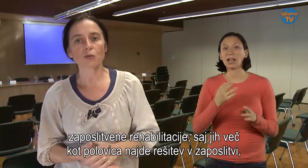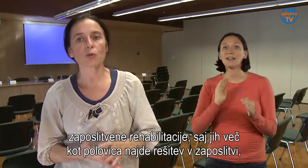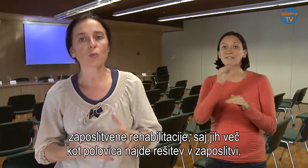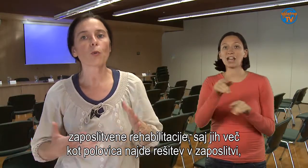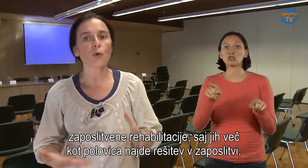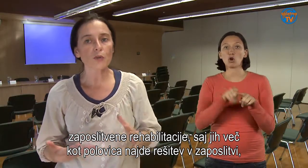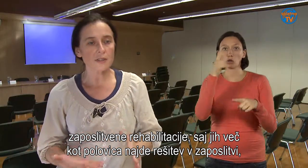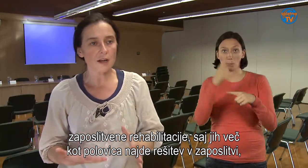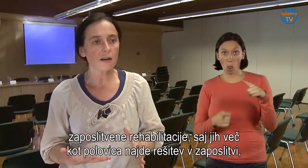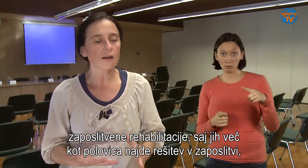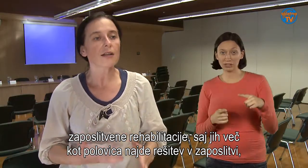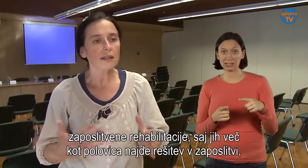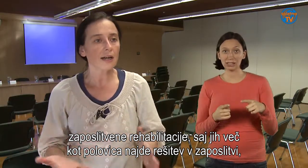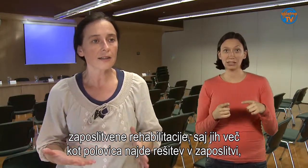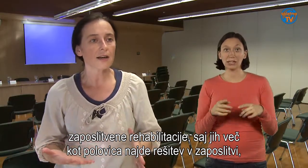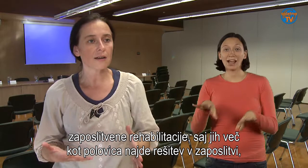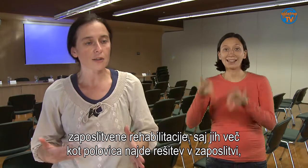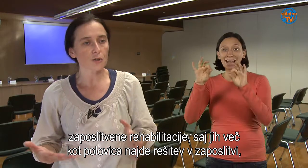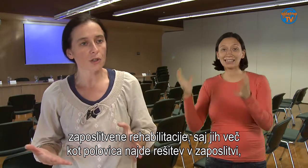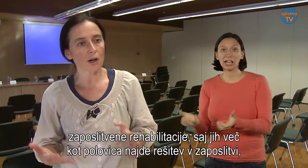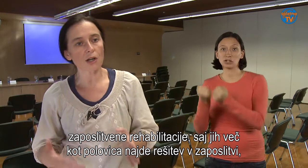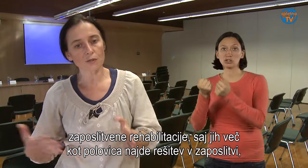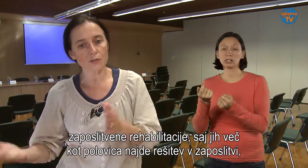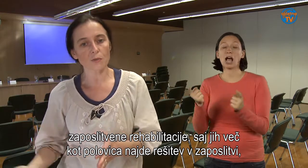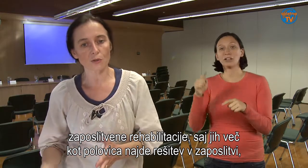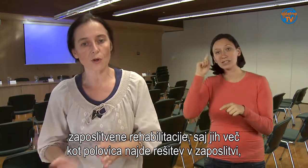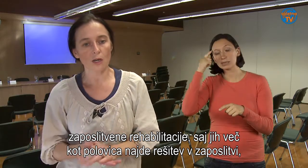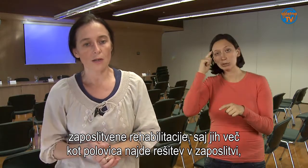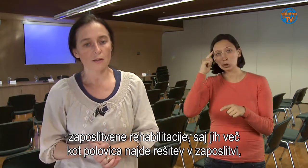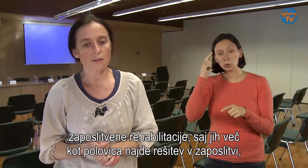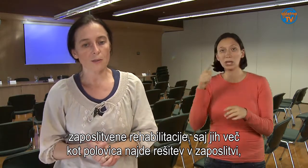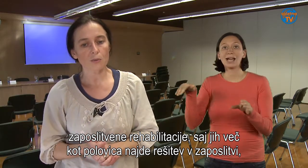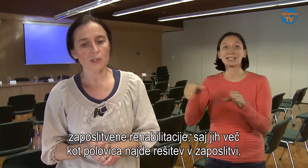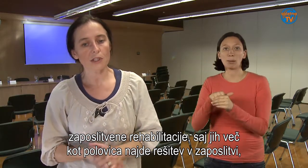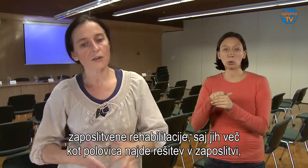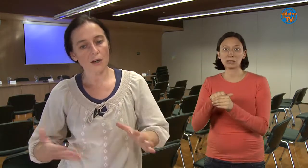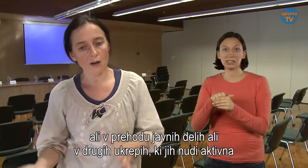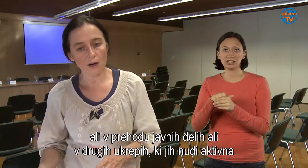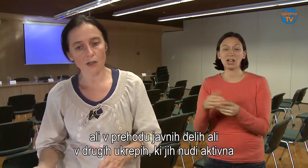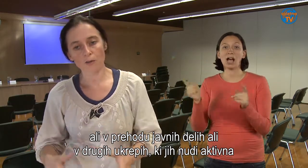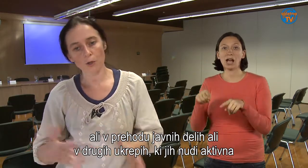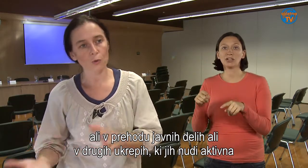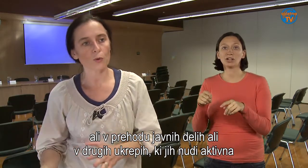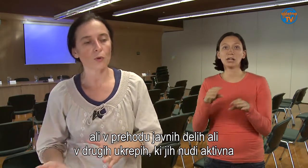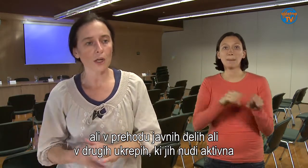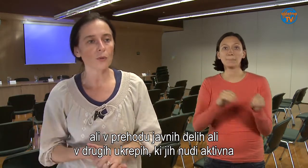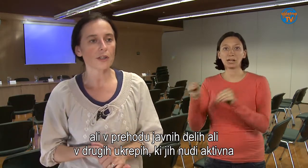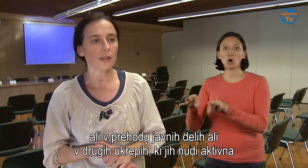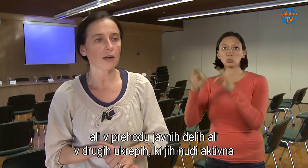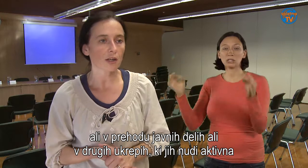kot polovica najde rešitev ali v smislu zaposlitve ali v prehodu javnih del ali pa